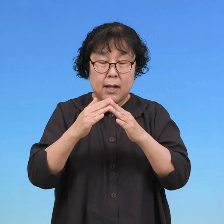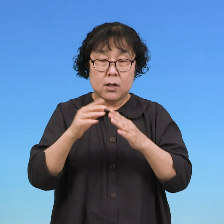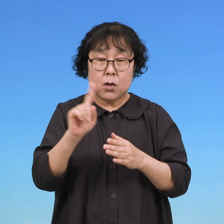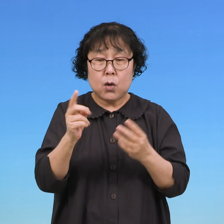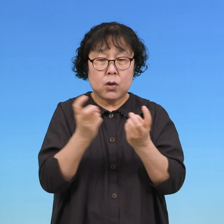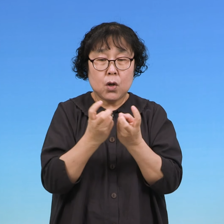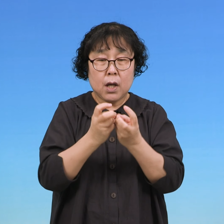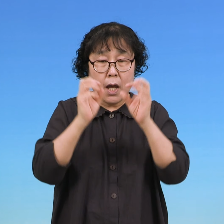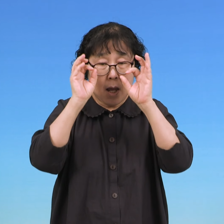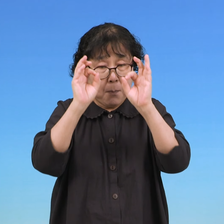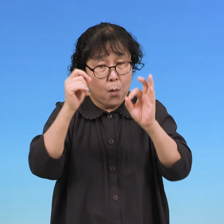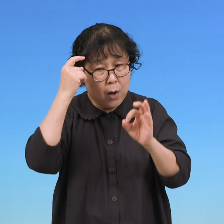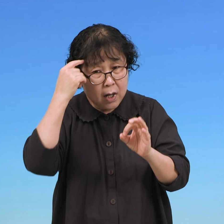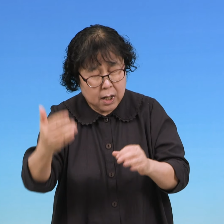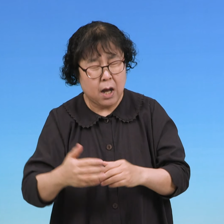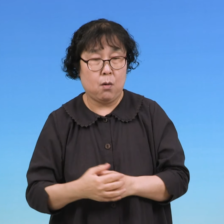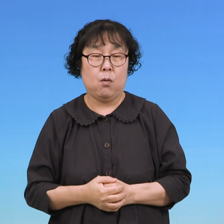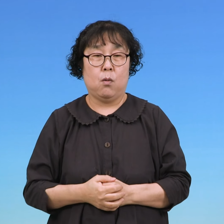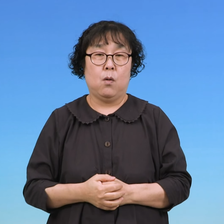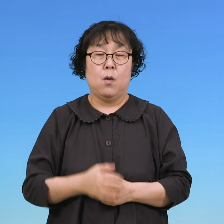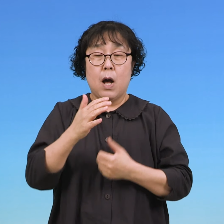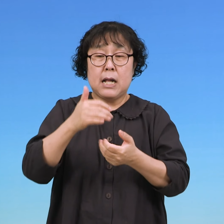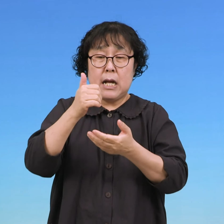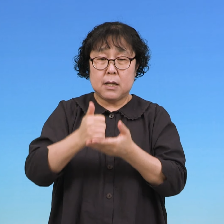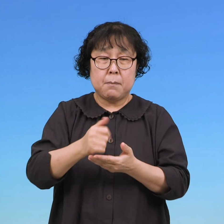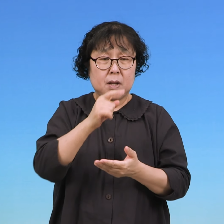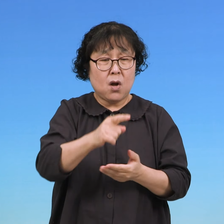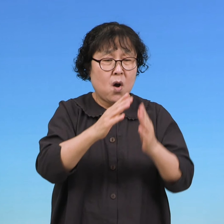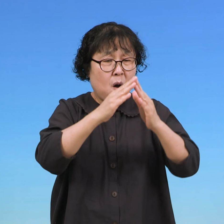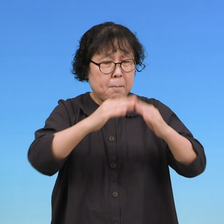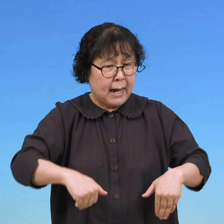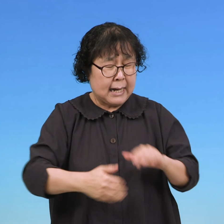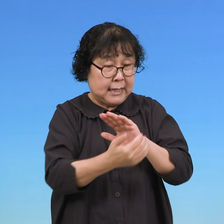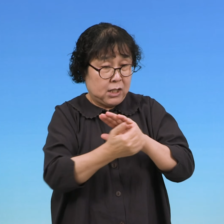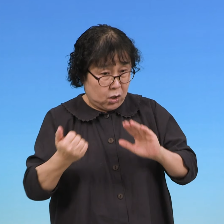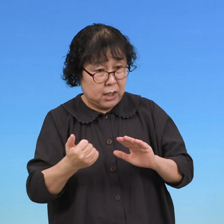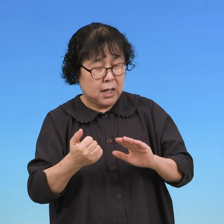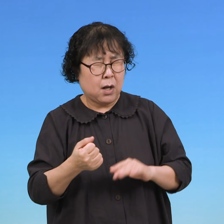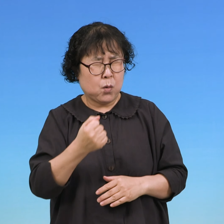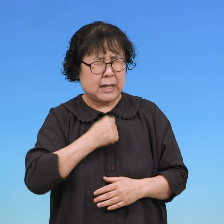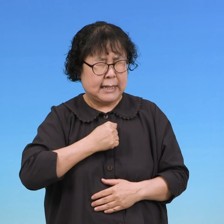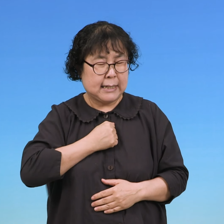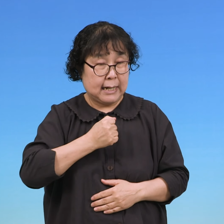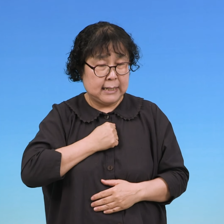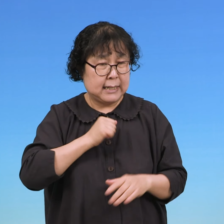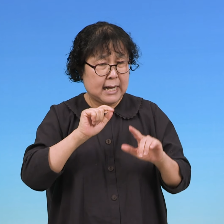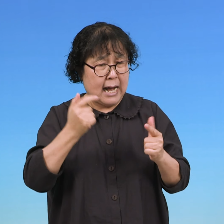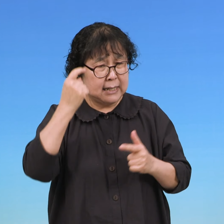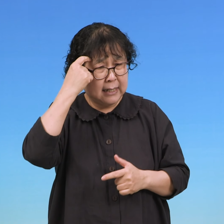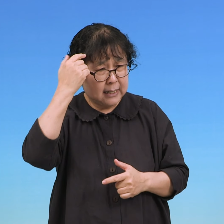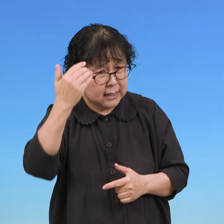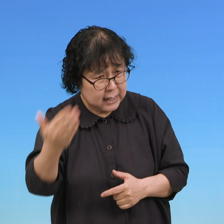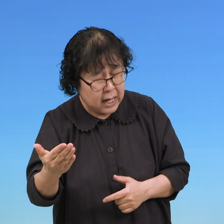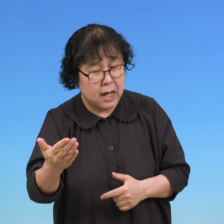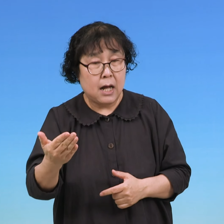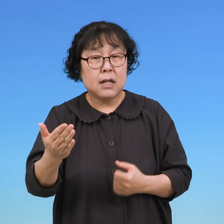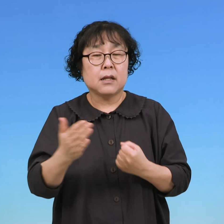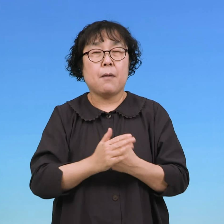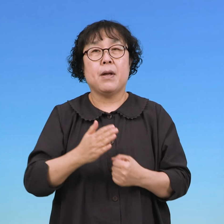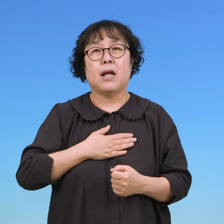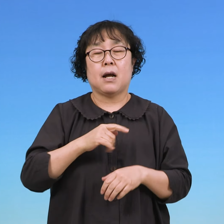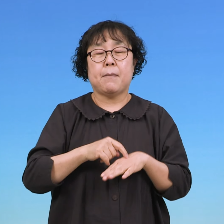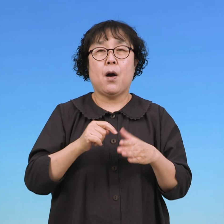붕괴되기 직전이다 그런 탄식의 말씀이 들려지지는 않을까 오늘 이 시대를 보면서 그게